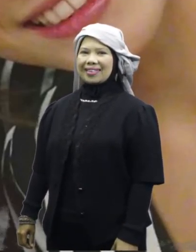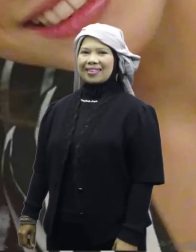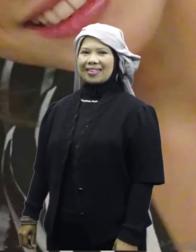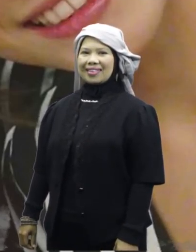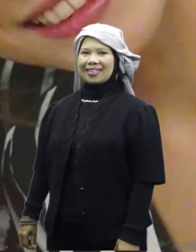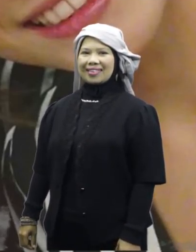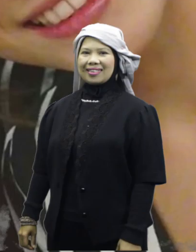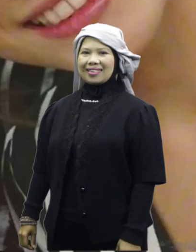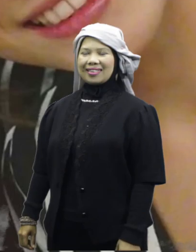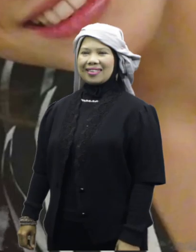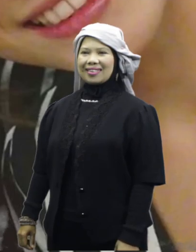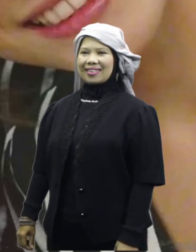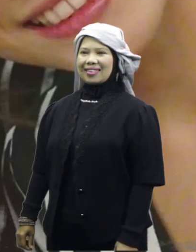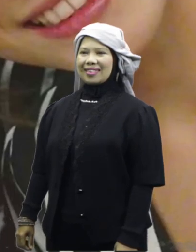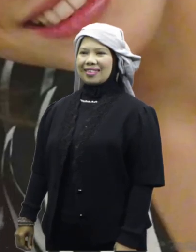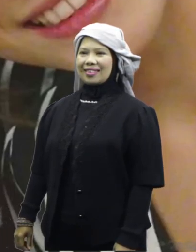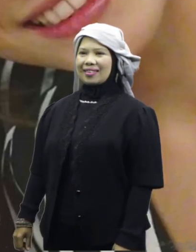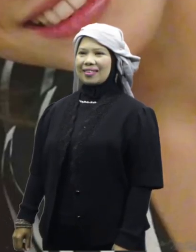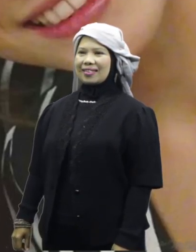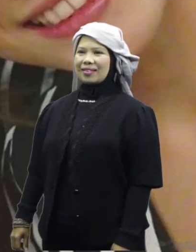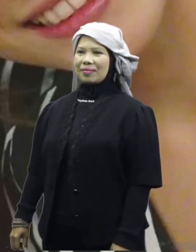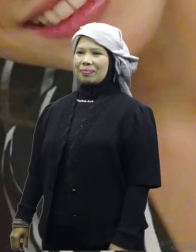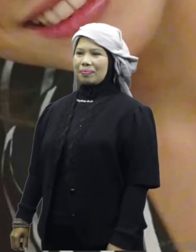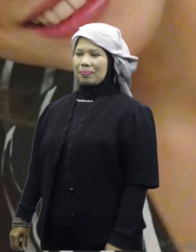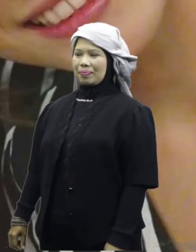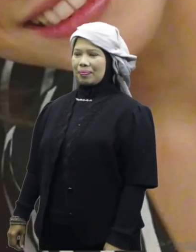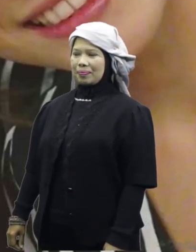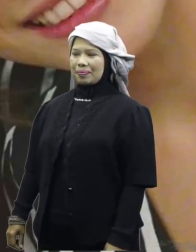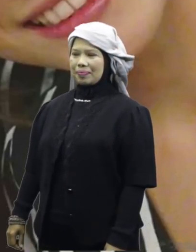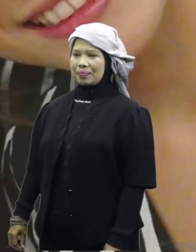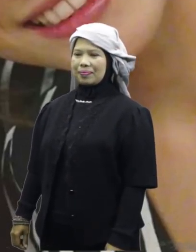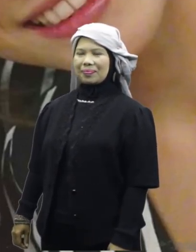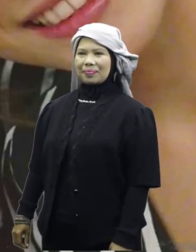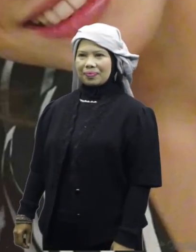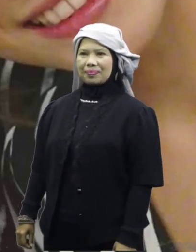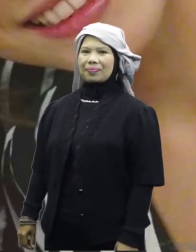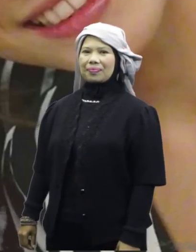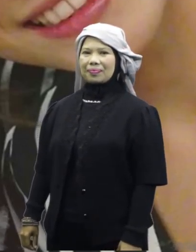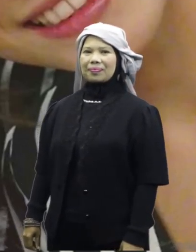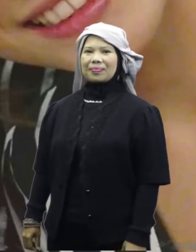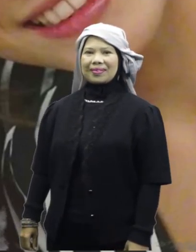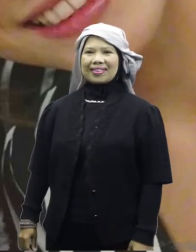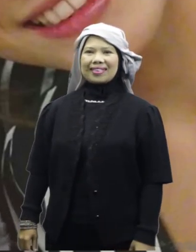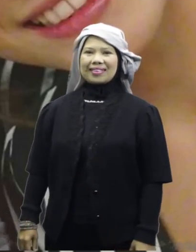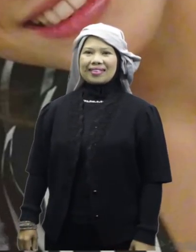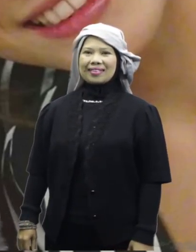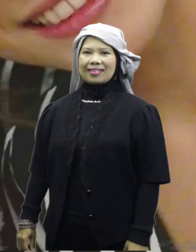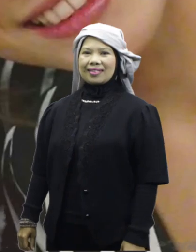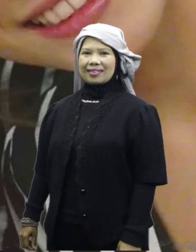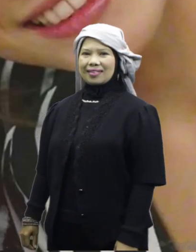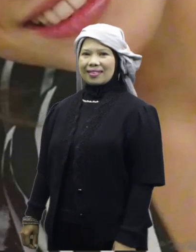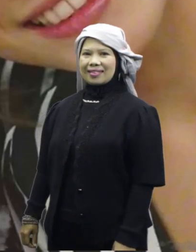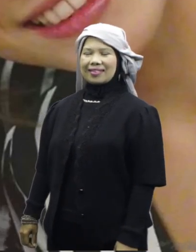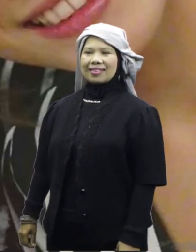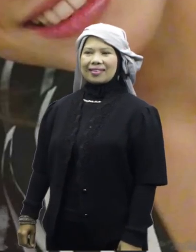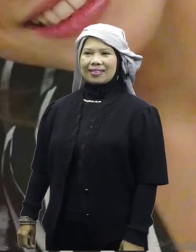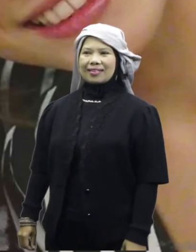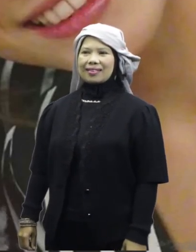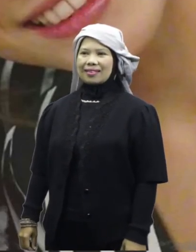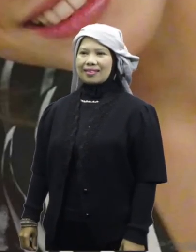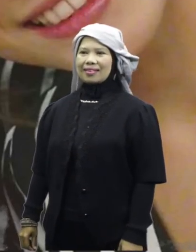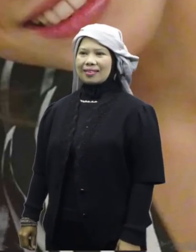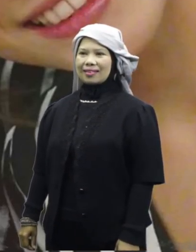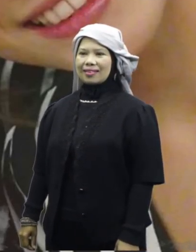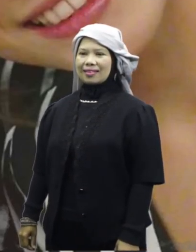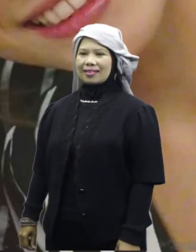sebelum take ini, bagaimana sih beliau menjalankan beberapa proyek yang beliau dapatkan,